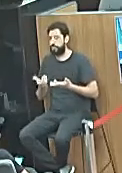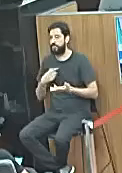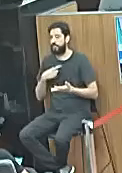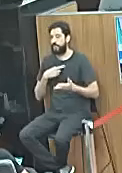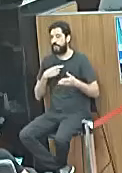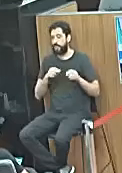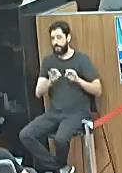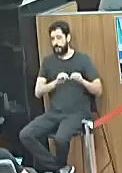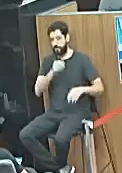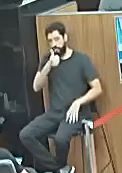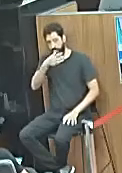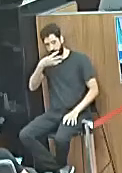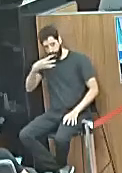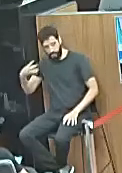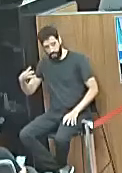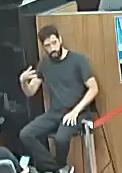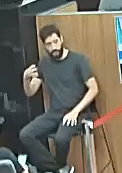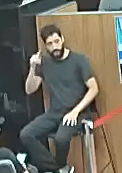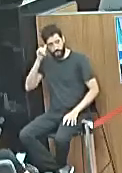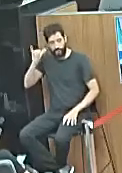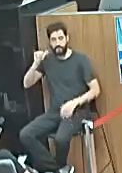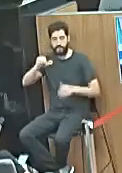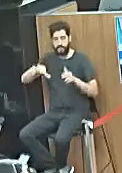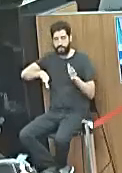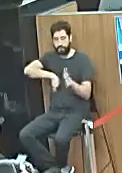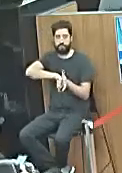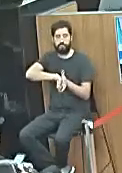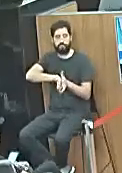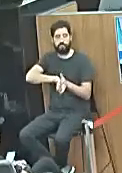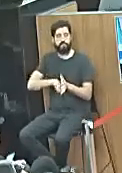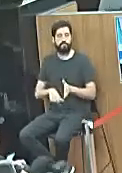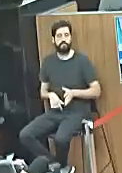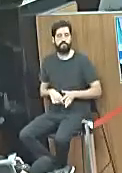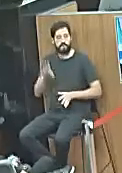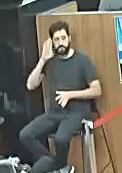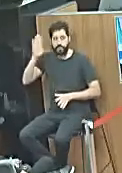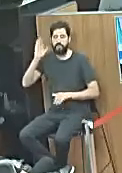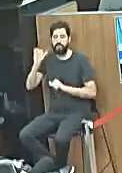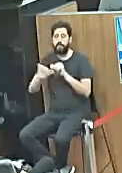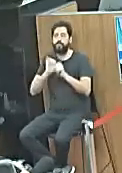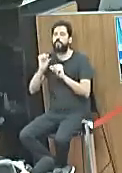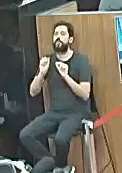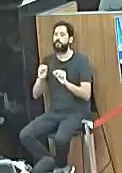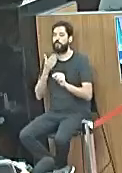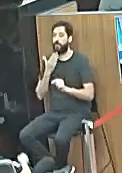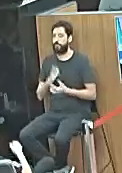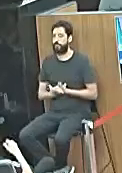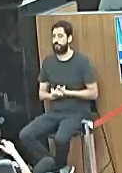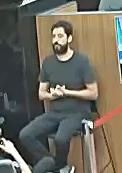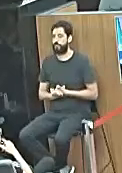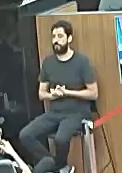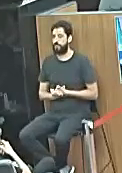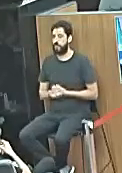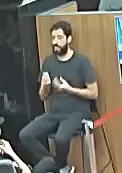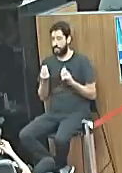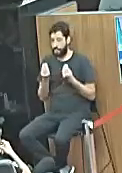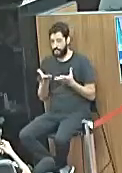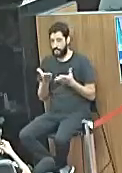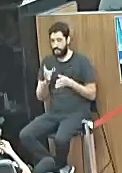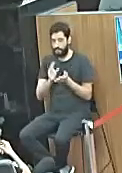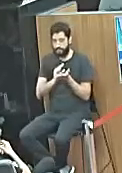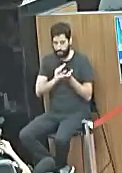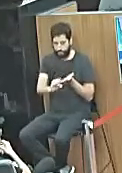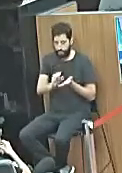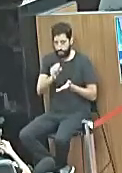144 prevenção à criminalidade as principais alterações sugeridas pelo grupo foram garantir orçamento na